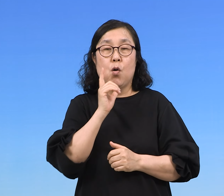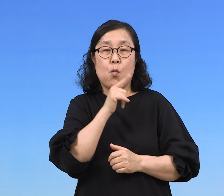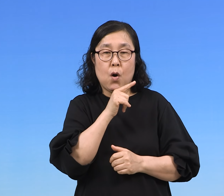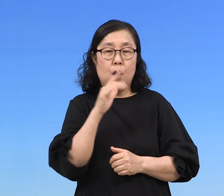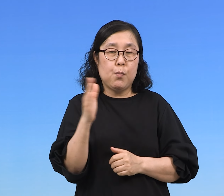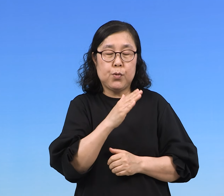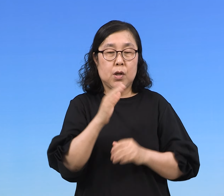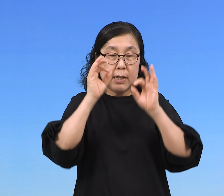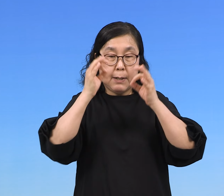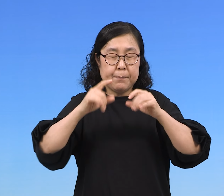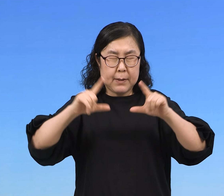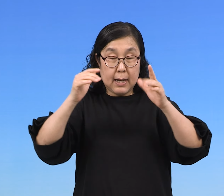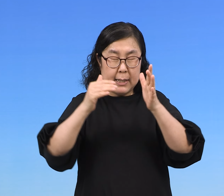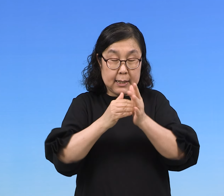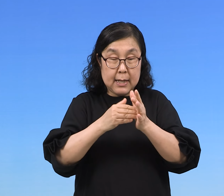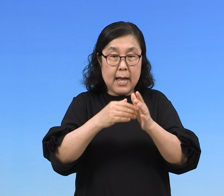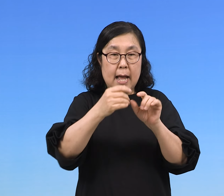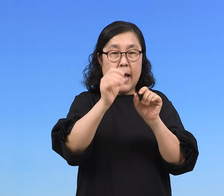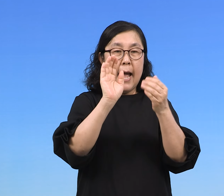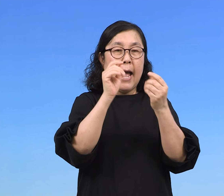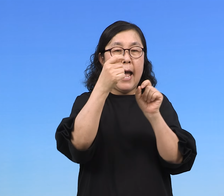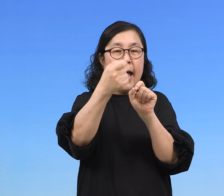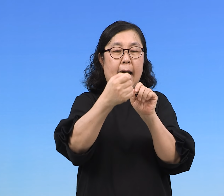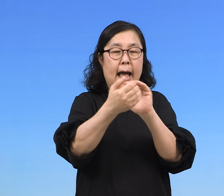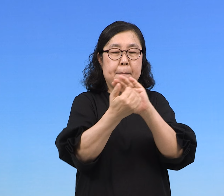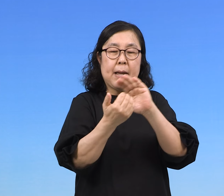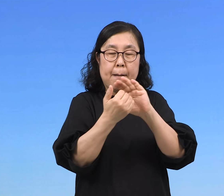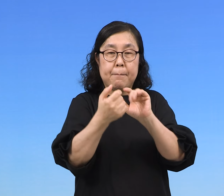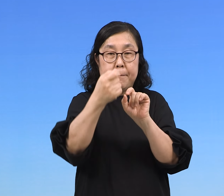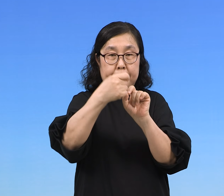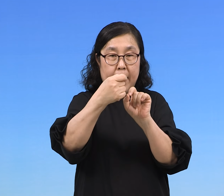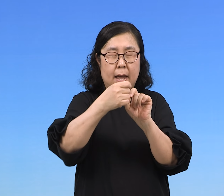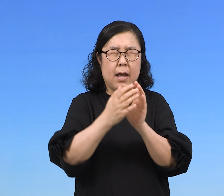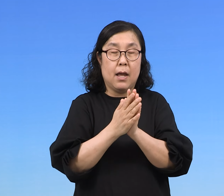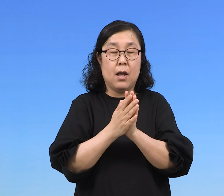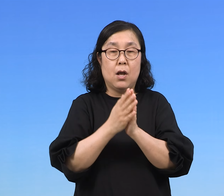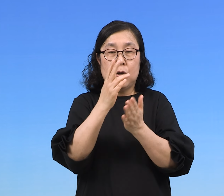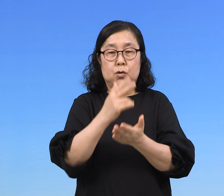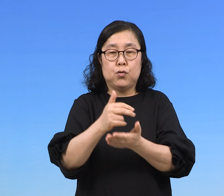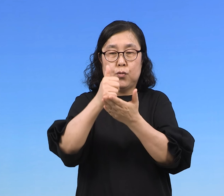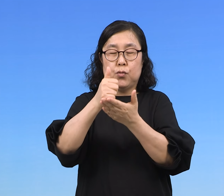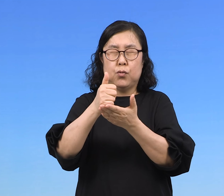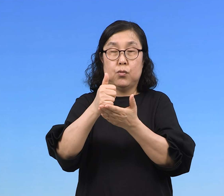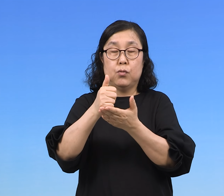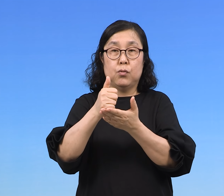월요일부터 금요일까지 저를 그렇게 슬프게 했던 건 앞부분에 나오는 두 번씩 반복되는 이 가사 때문에,